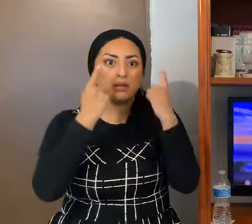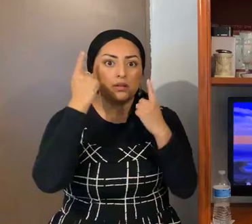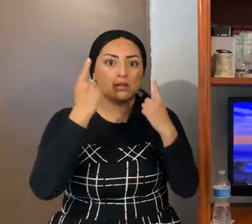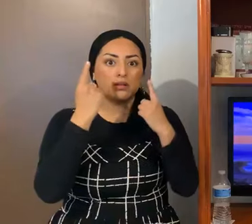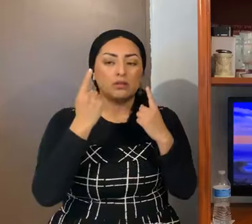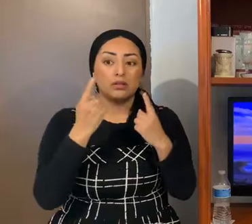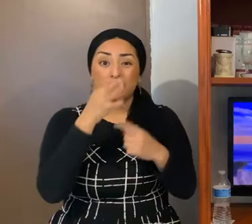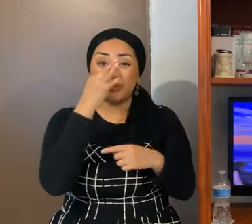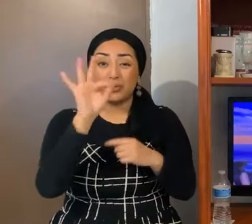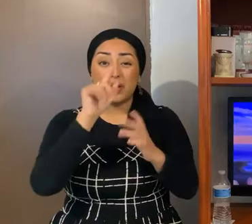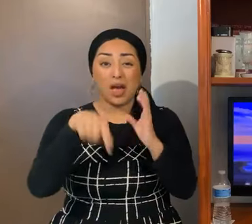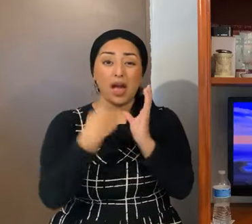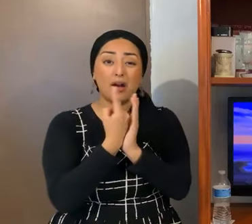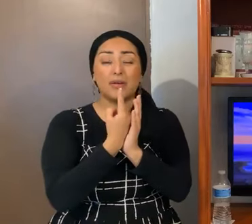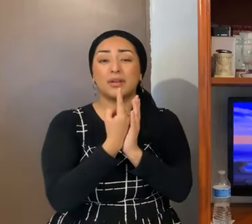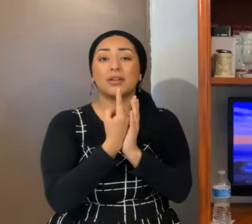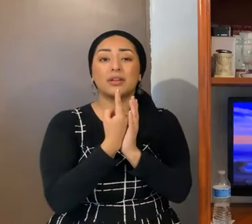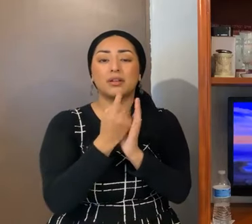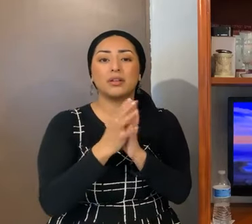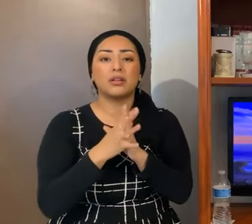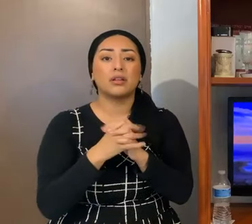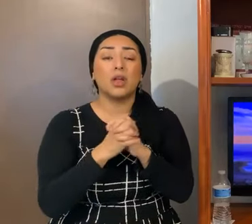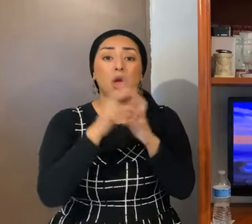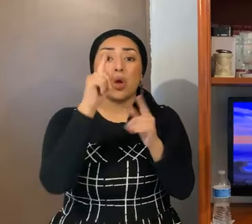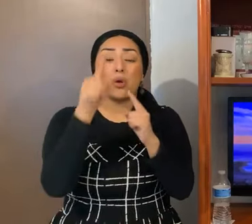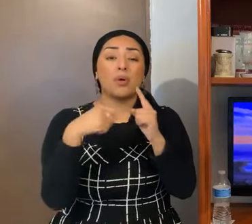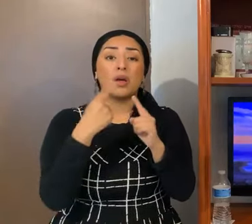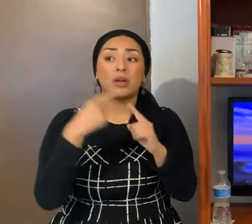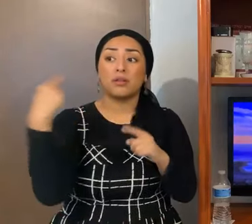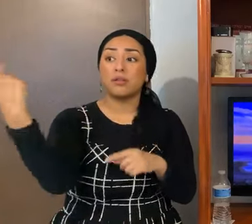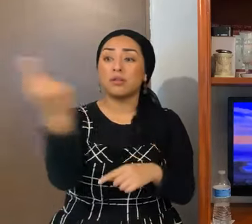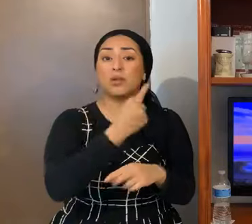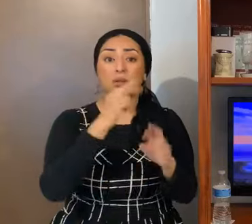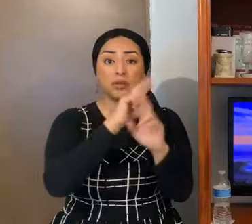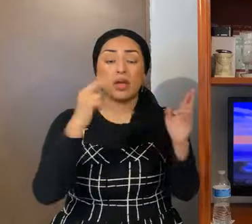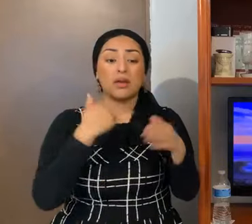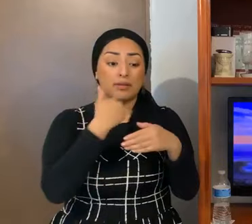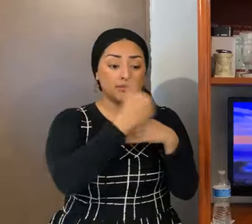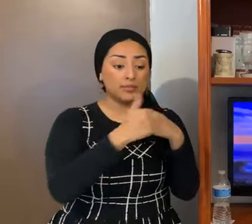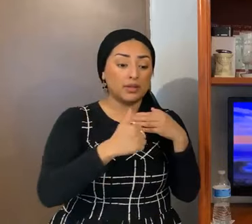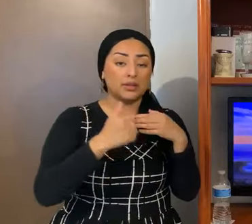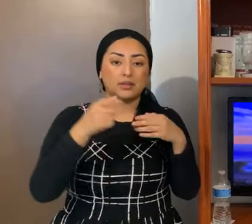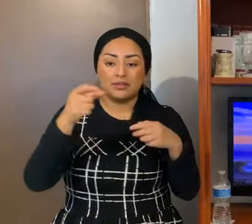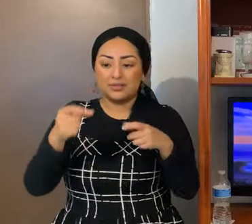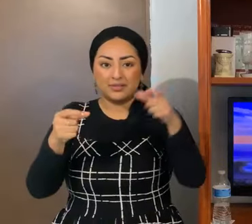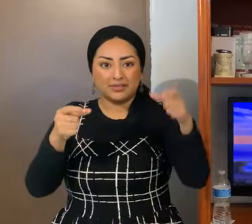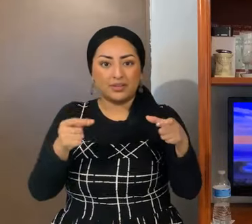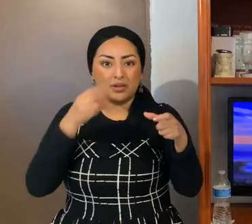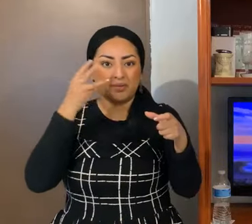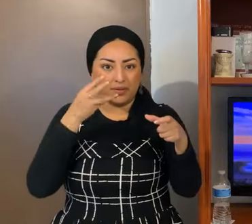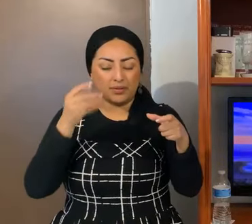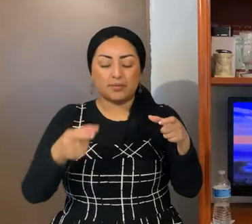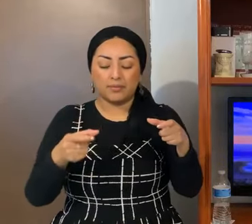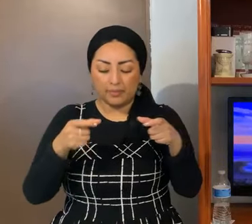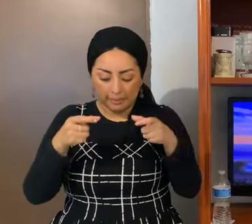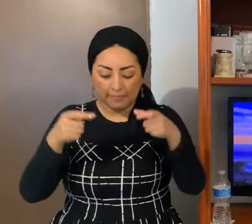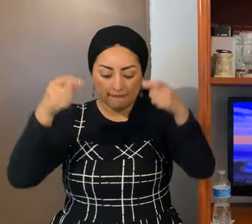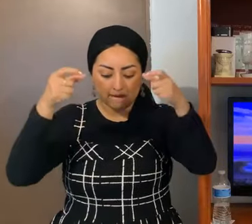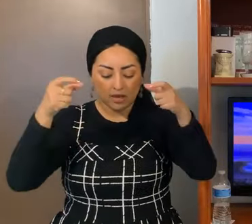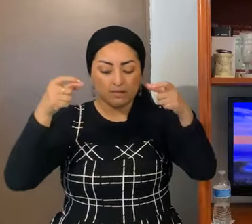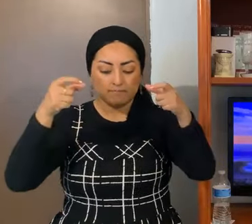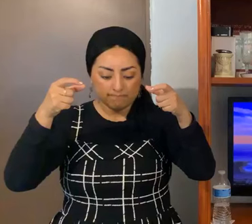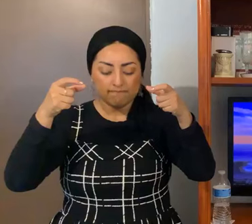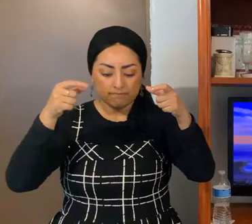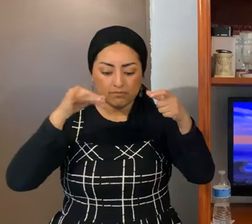evaluémonos. Quedan unas horas, que cuando tengamos el pan matzot y el maror y lo tomamos, digamos, sí, Padre,